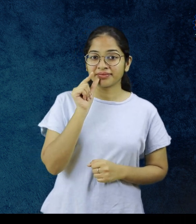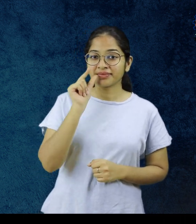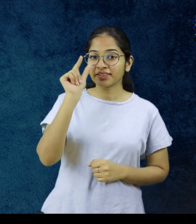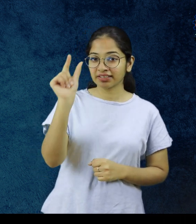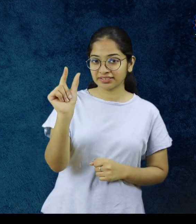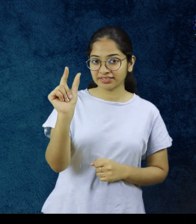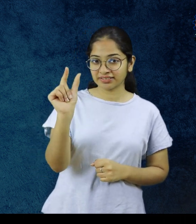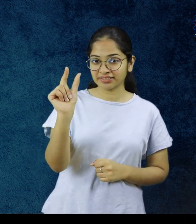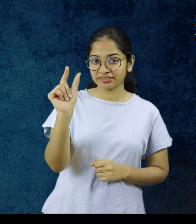चाचा